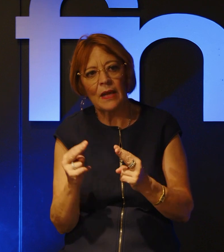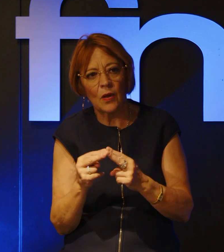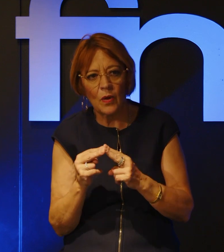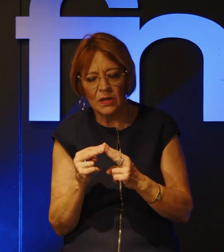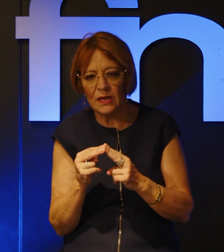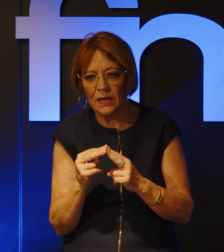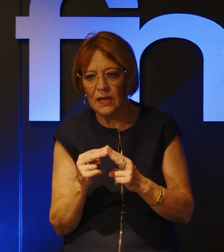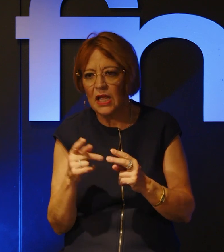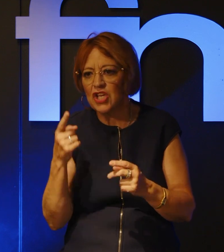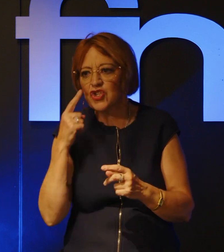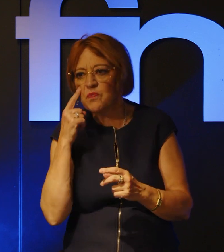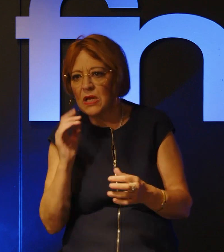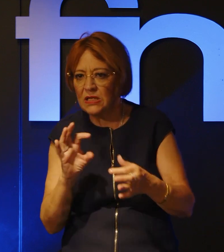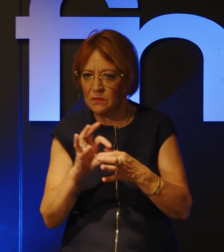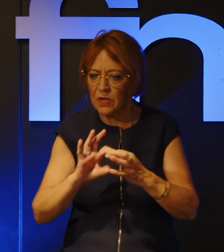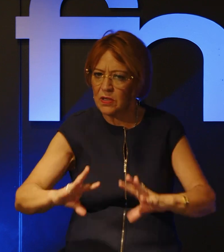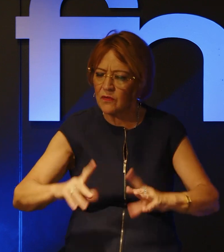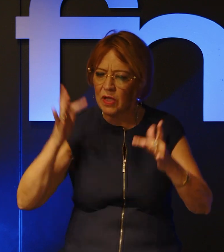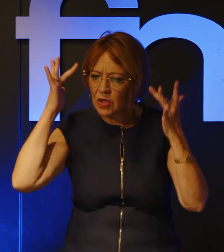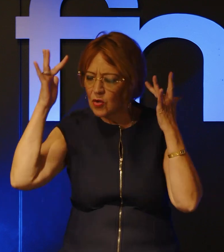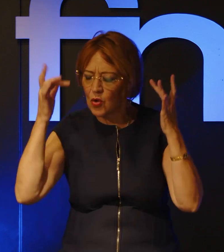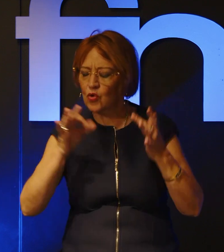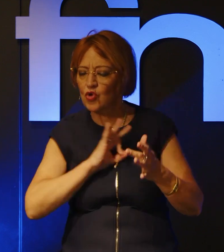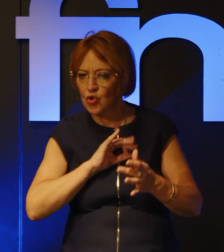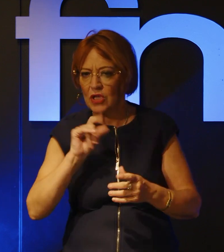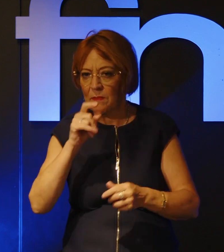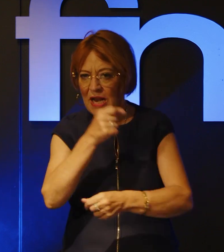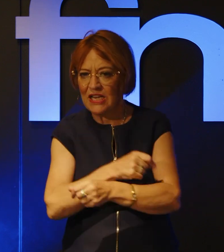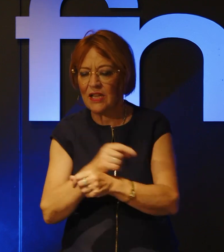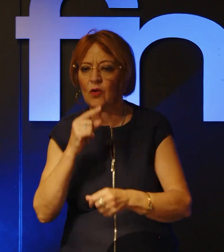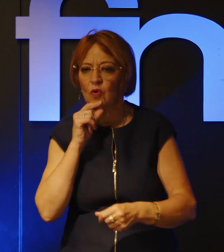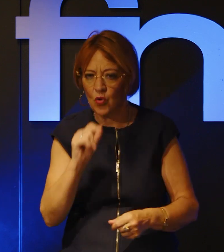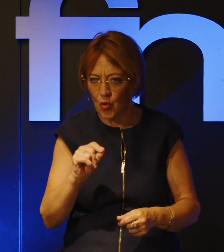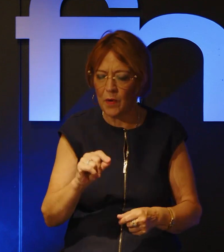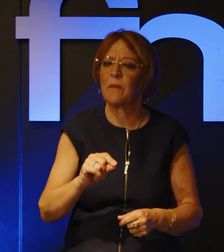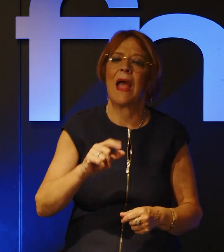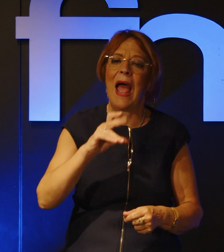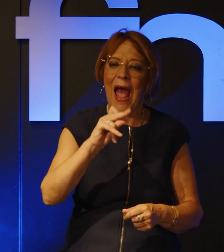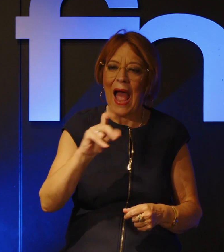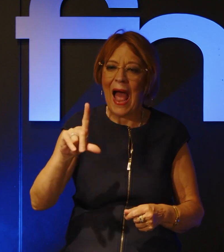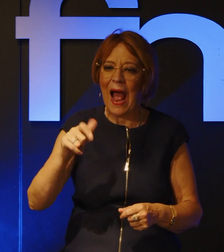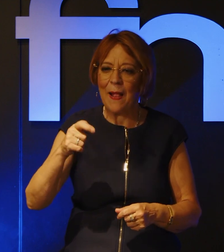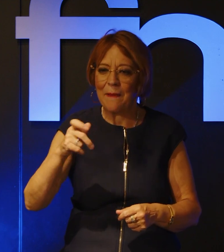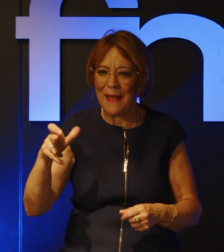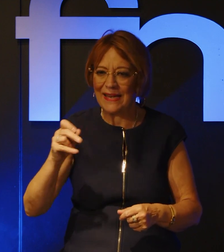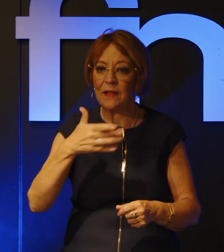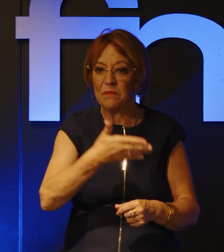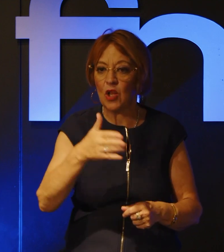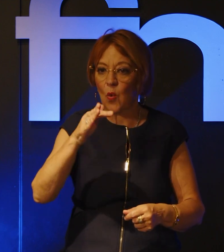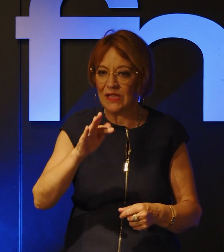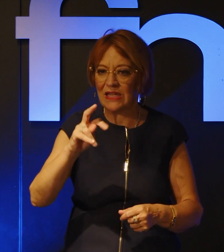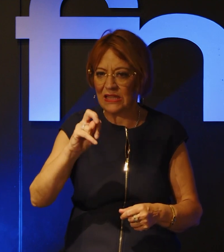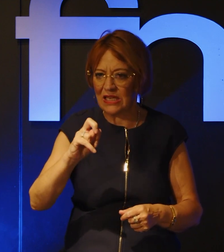empiricamente mas depois desenvolvida e teorizada por um senhor que era também arquiteto chamado Leon Batista Alberti que em 1435